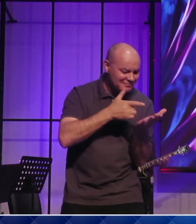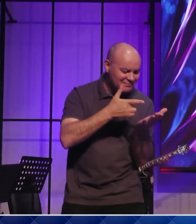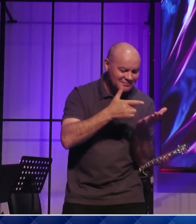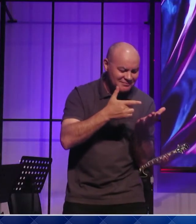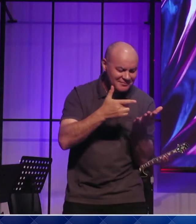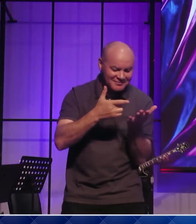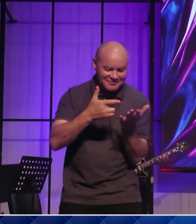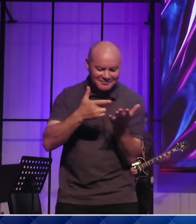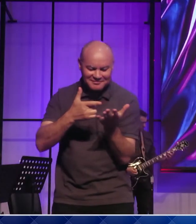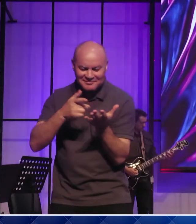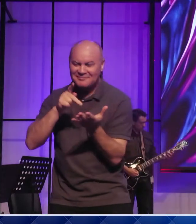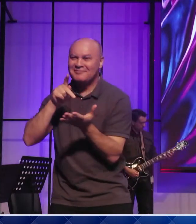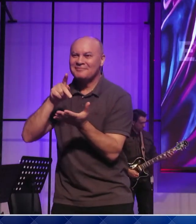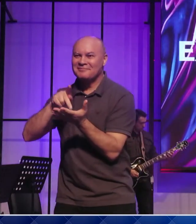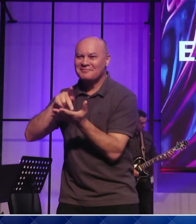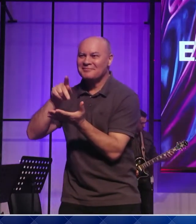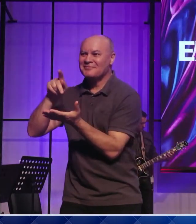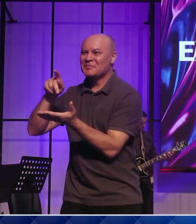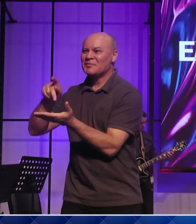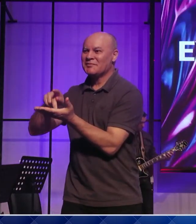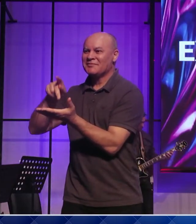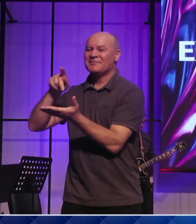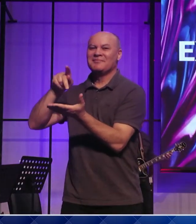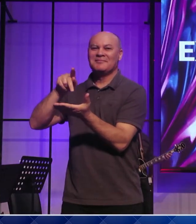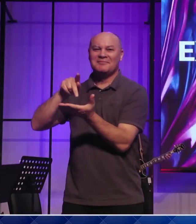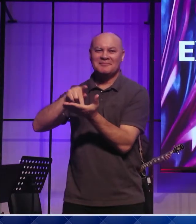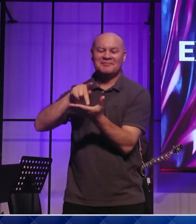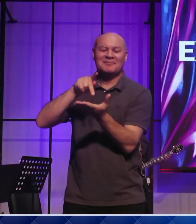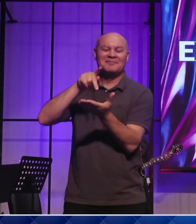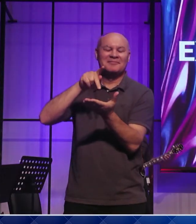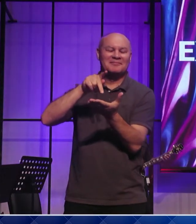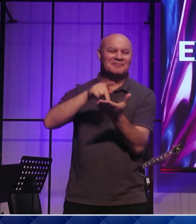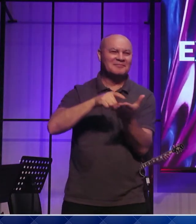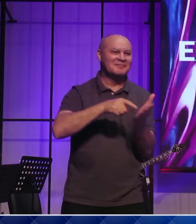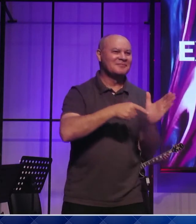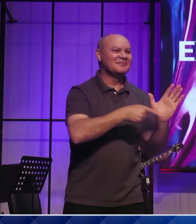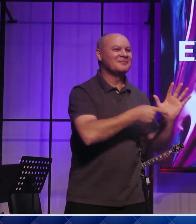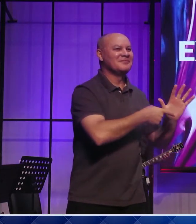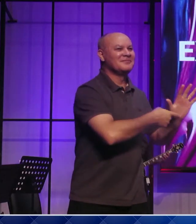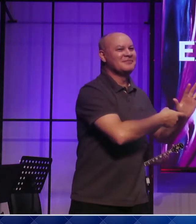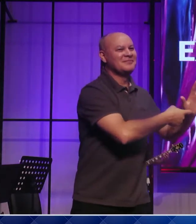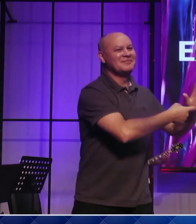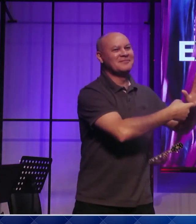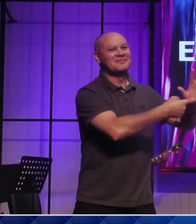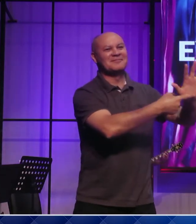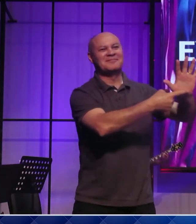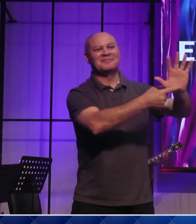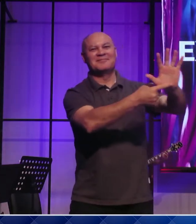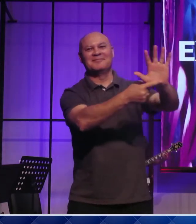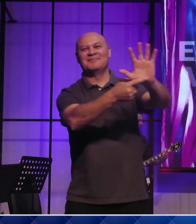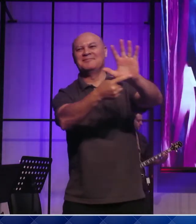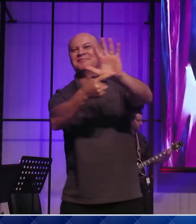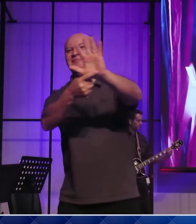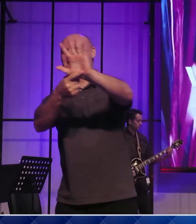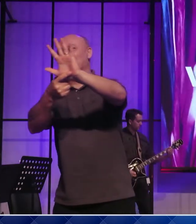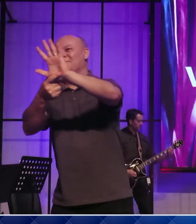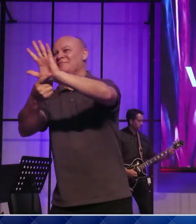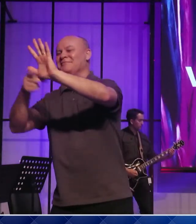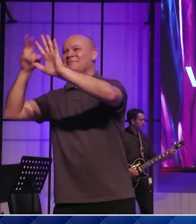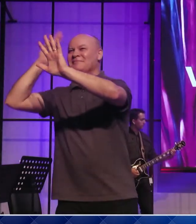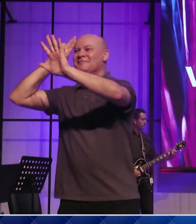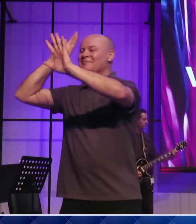vivendo a verdade, a glória do Senhor. expressando a glória do